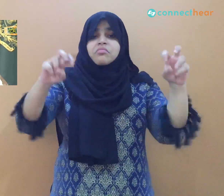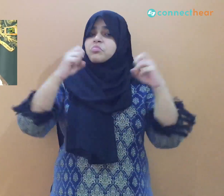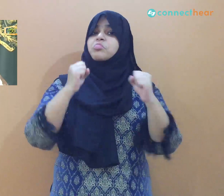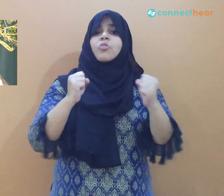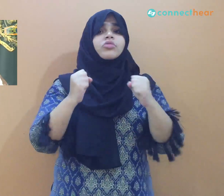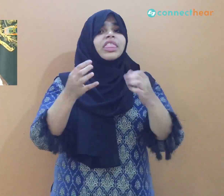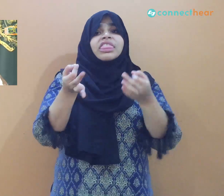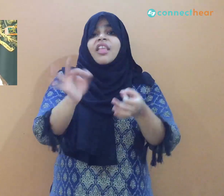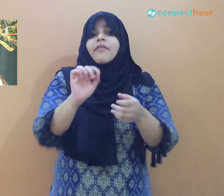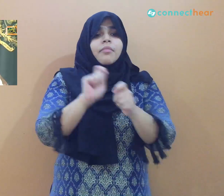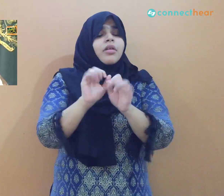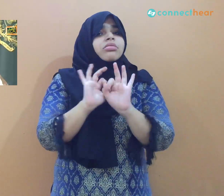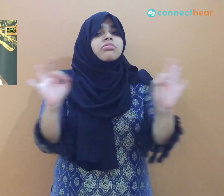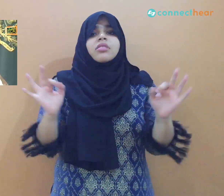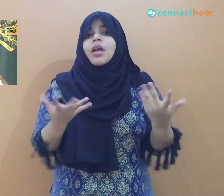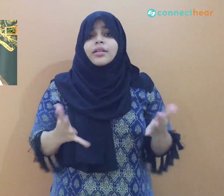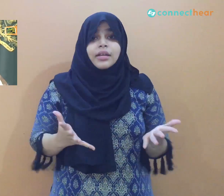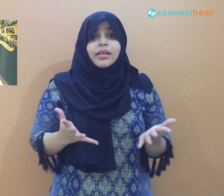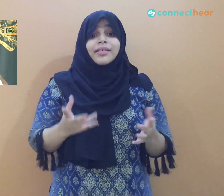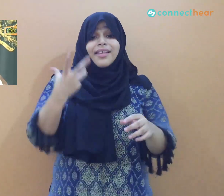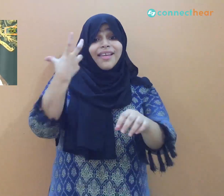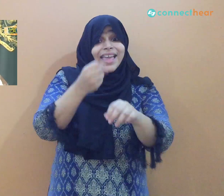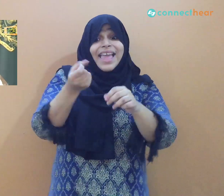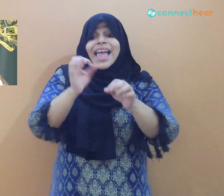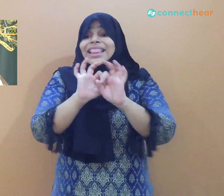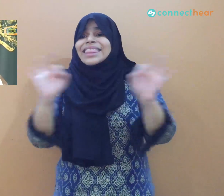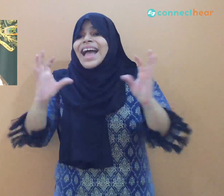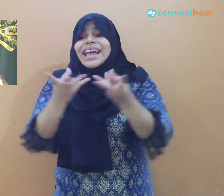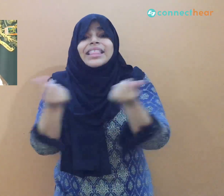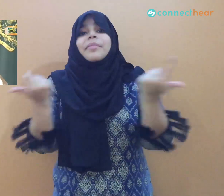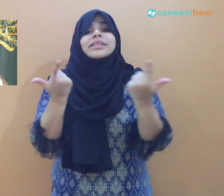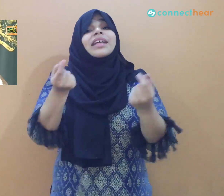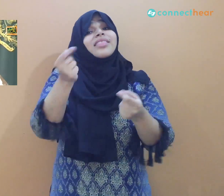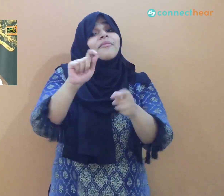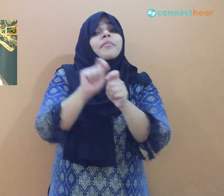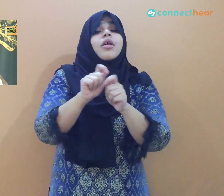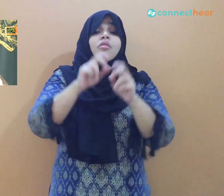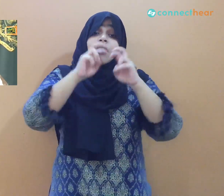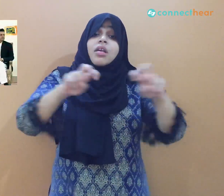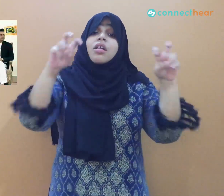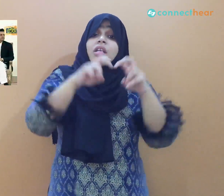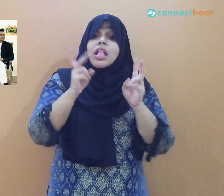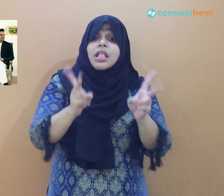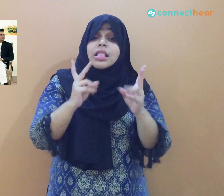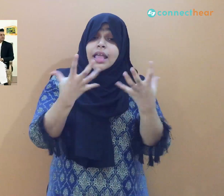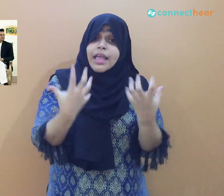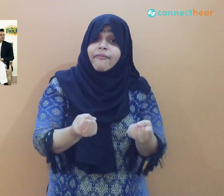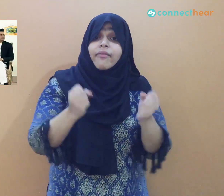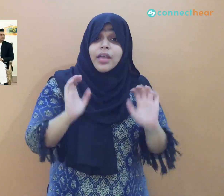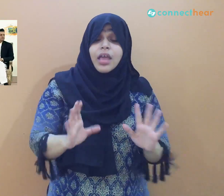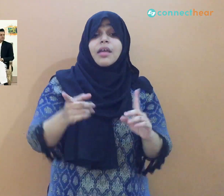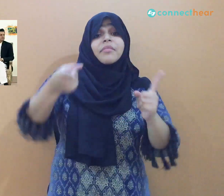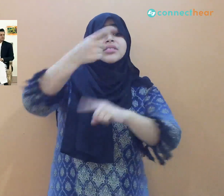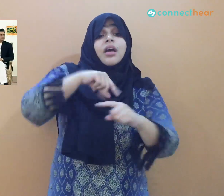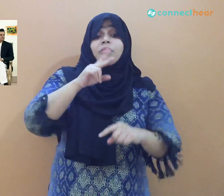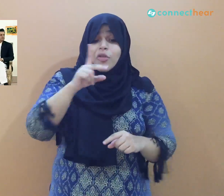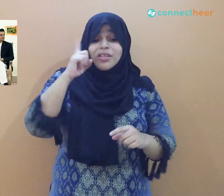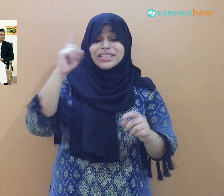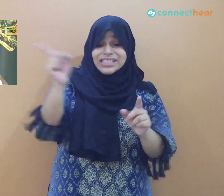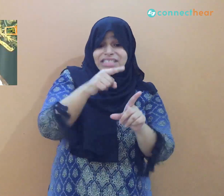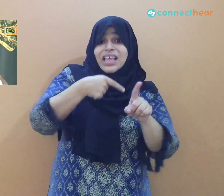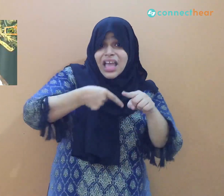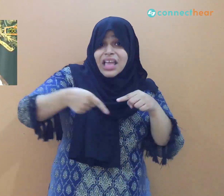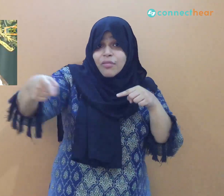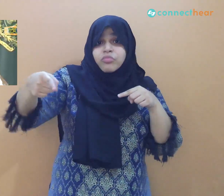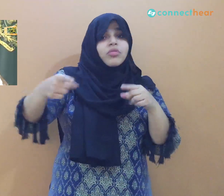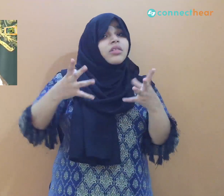نہیں ہے. وہ تب علاج آئے گا جب ایک ویکسین نکلے گی، وہ اس کے اوپر ریسرچ ہو رہی ہے. لیکن سب یہ کہہ رہے ہیں کہ اس سال تک تو